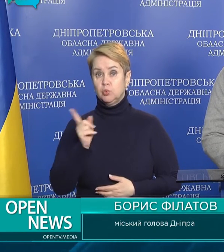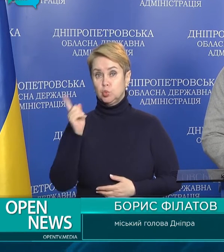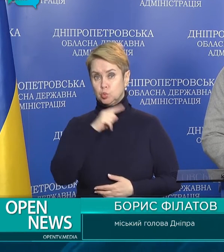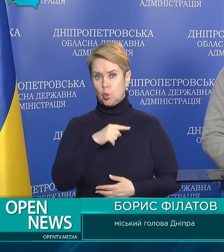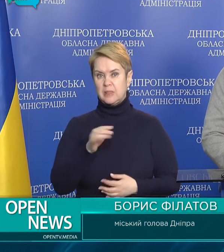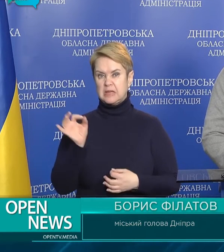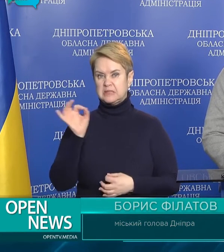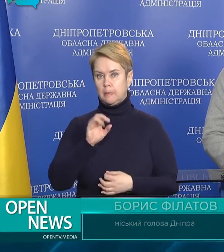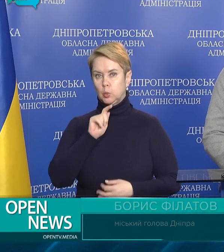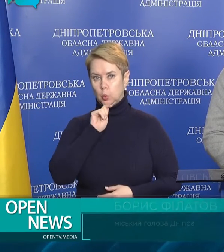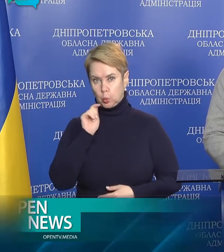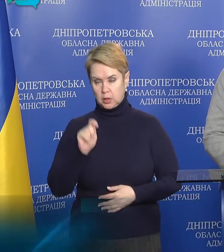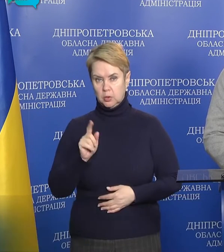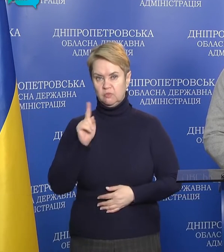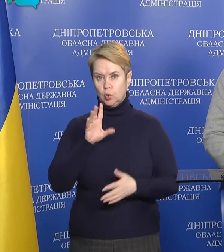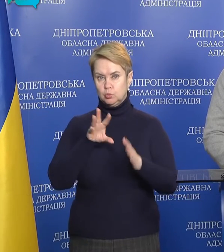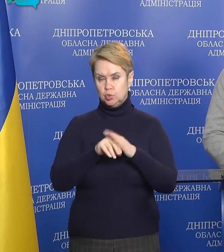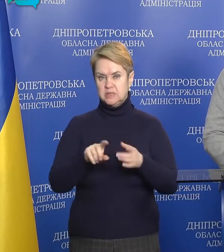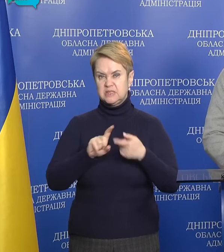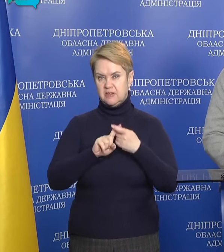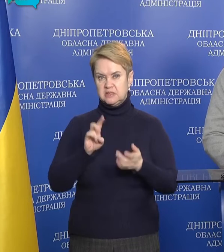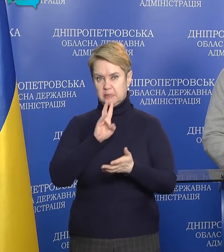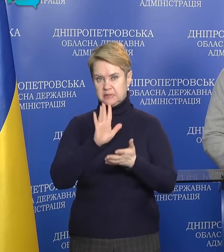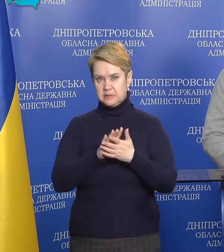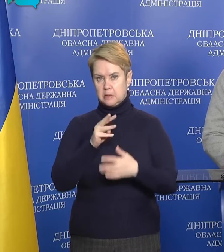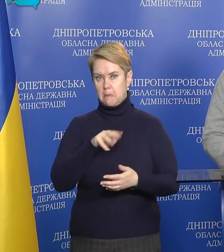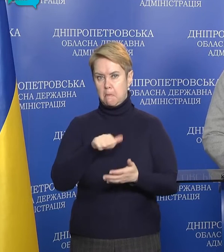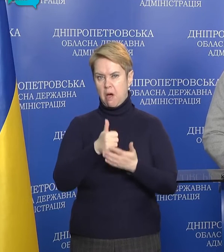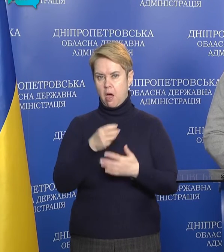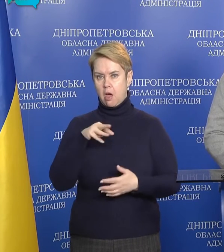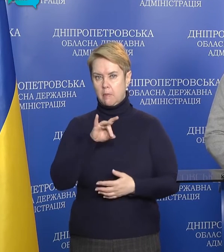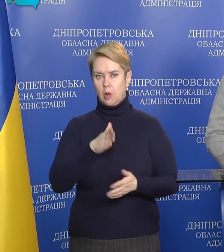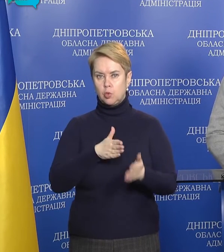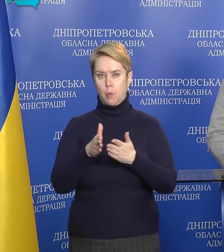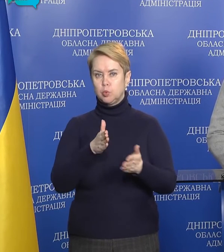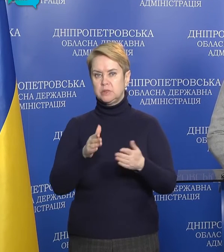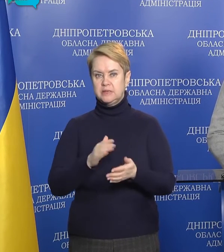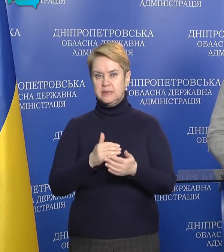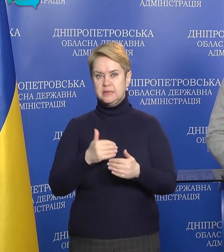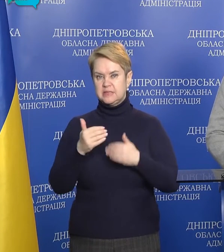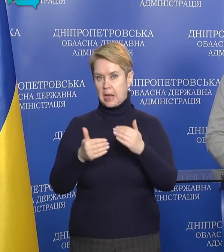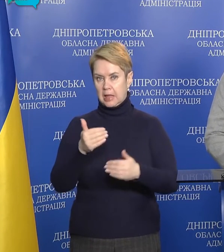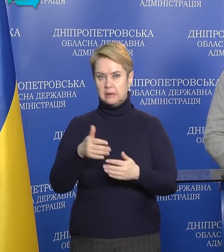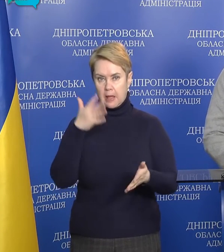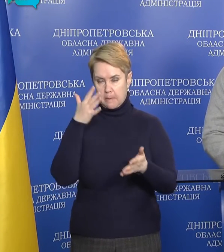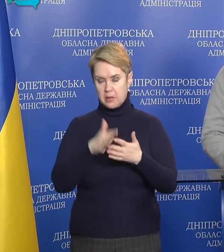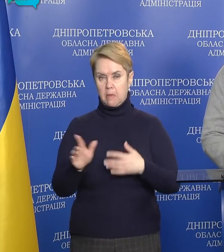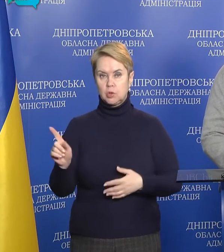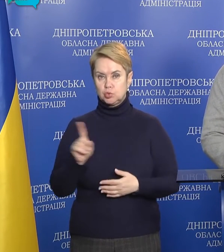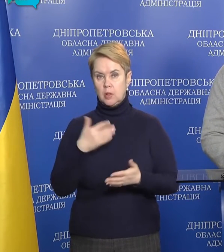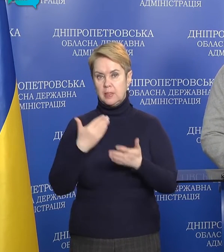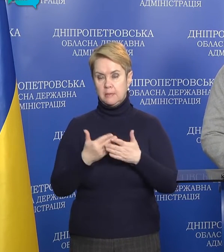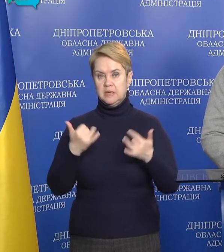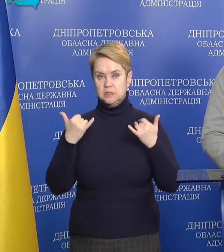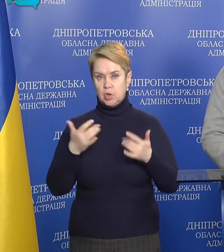сторону, на западную Украину, в том числе я связываюсь постоянно с мэрами городов по пути следования. И для понимания,